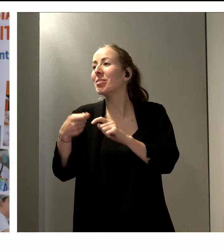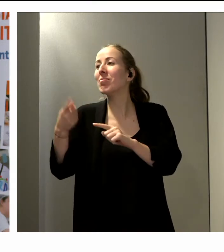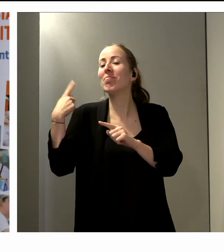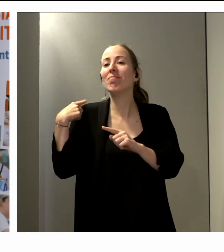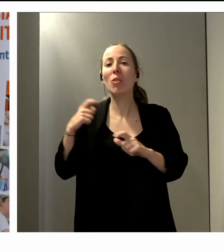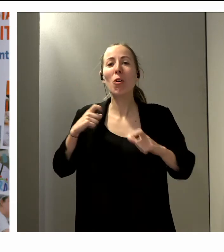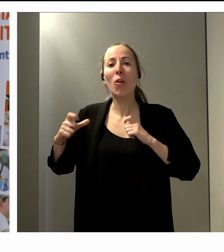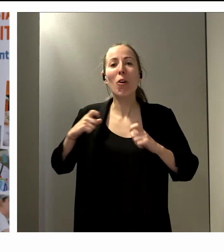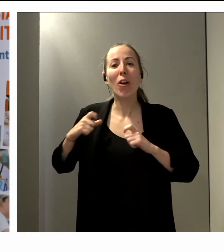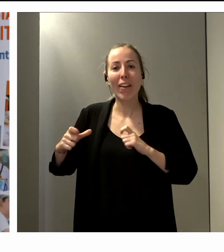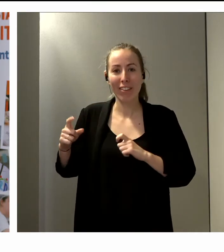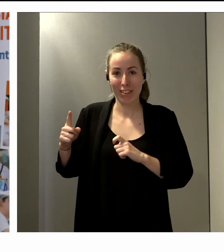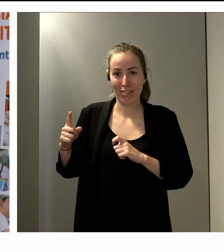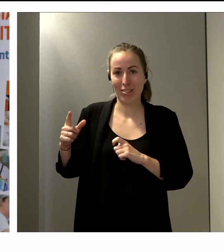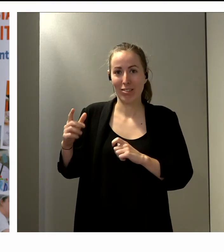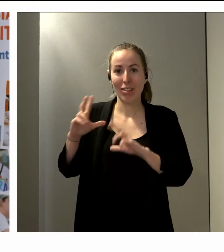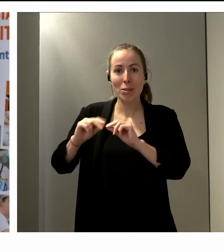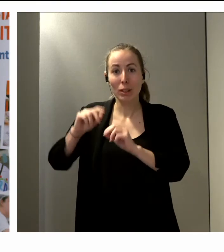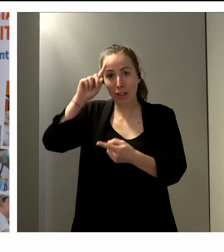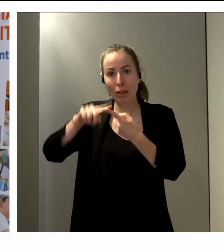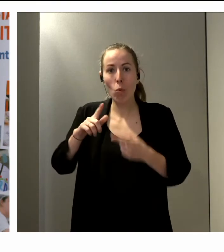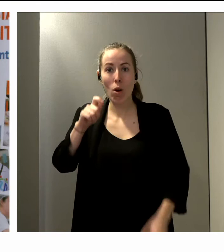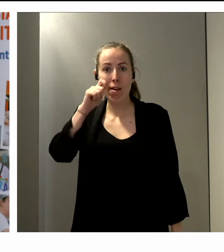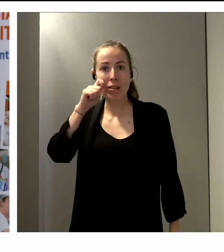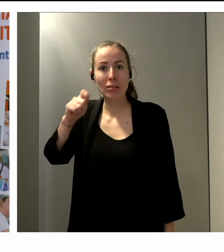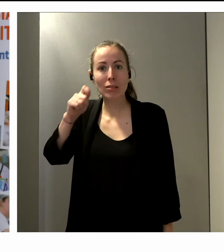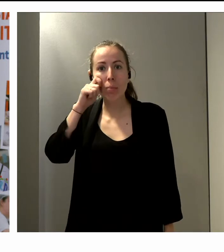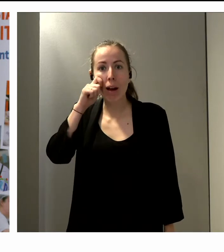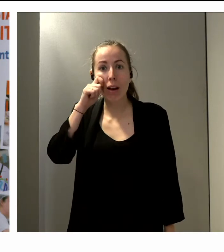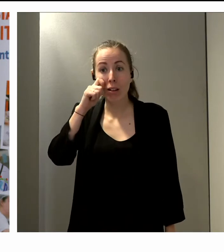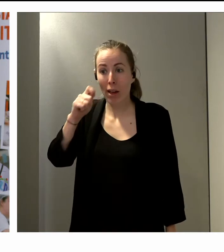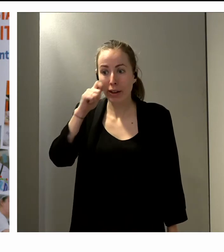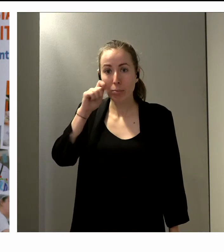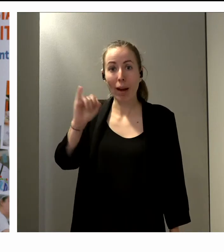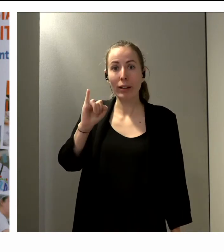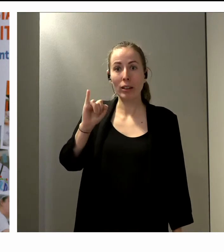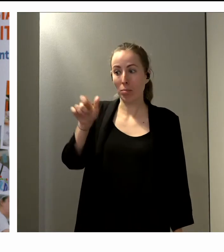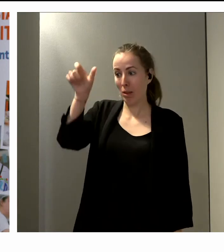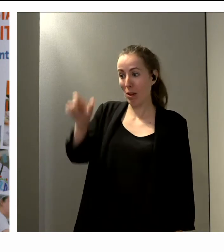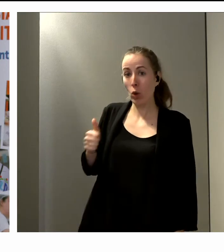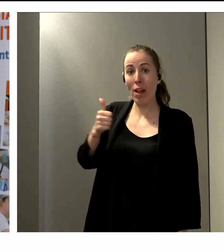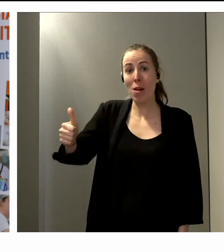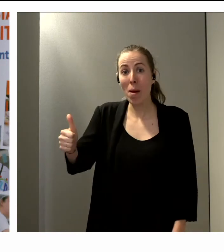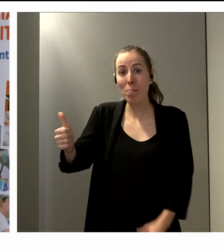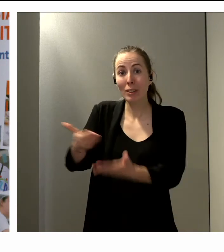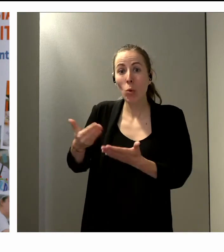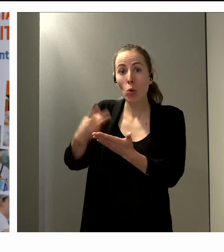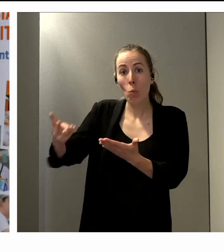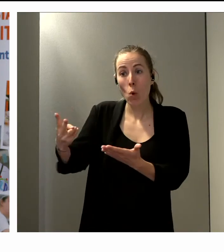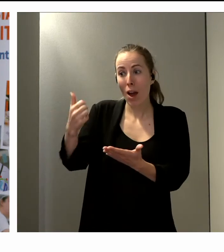par le collègue qui a parlé avant nous, qui est celle de la personne qui vit la